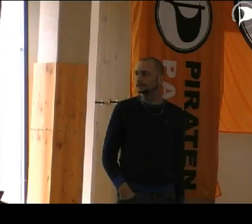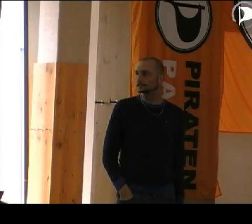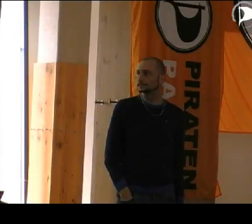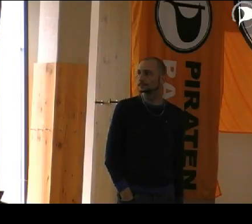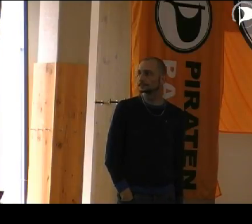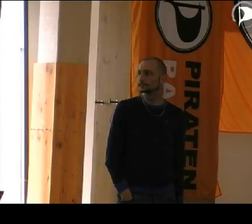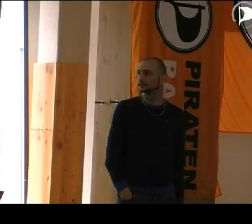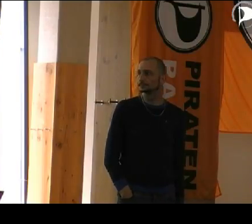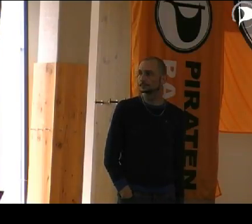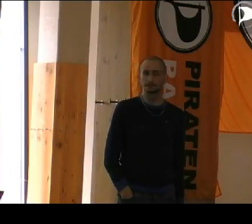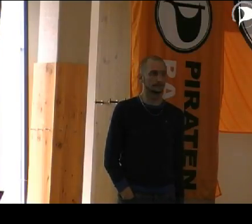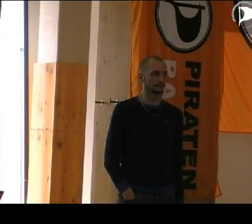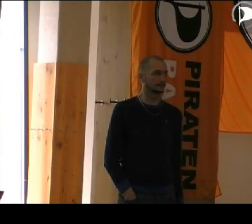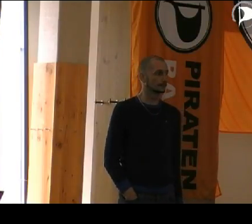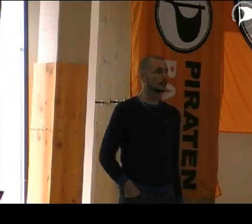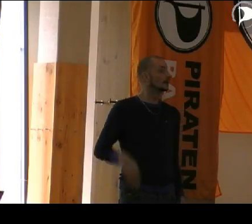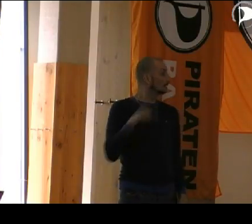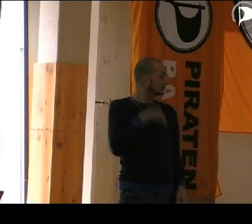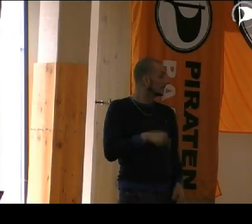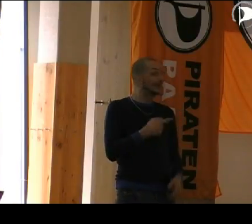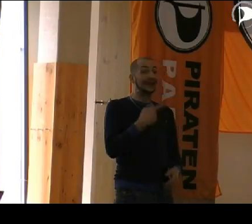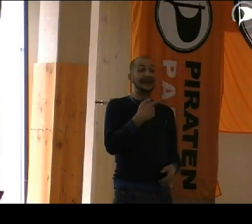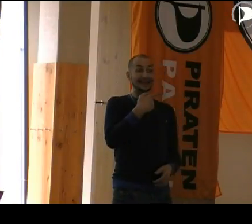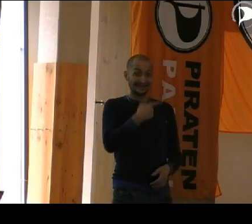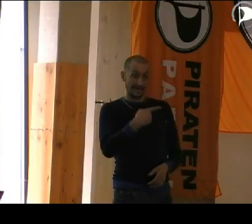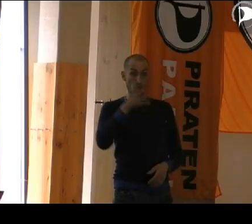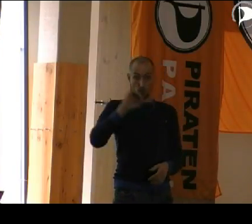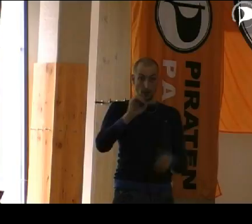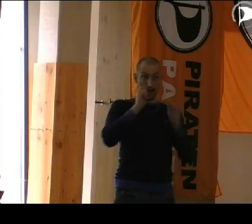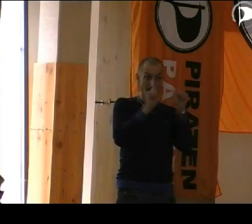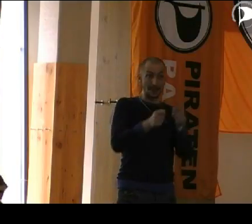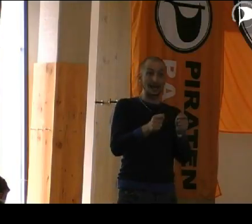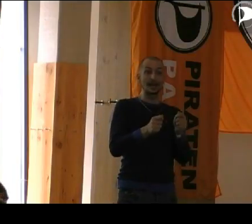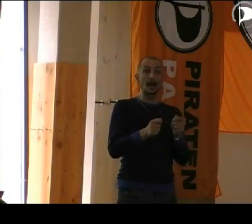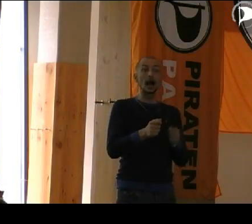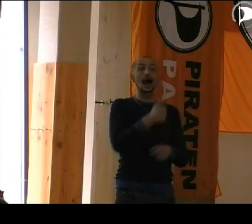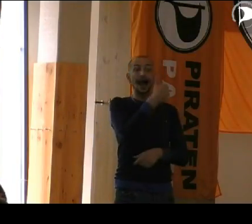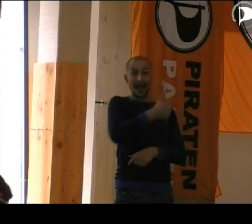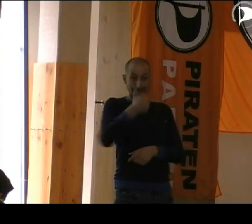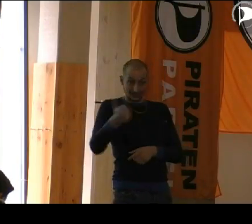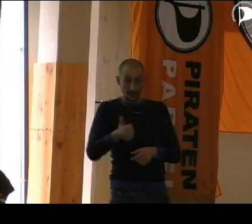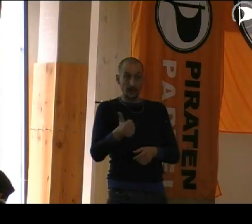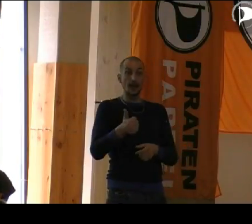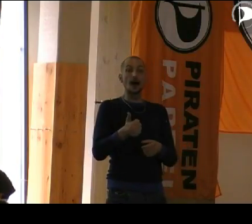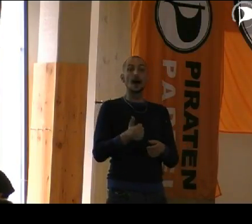klaus haben wir den regionen fragt auch einzeln ab so dass der vorstand einzelnen